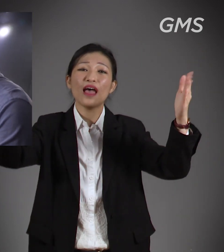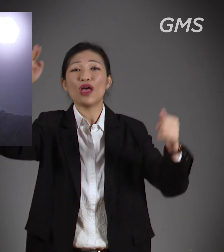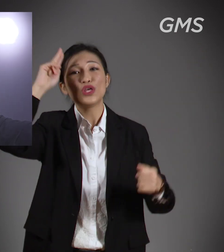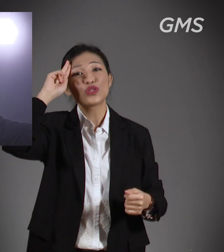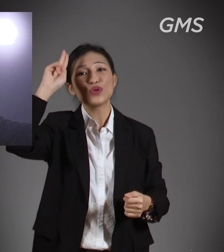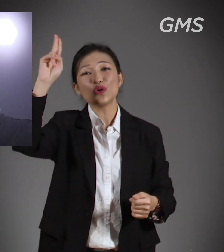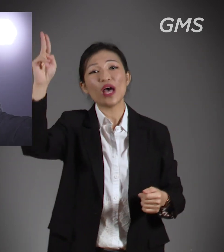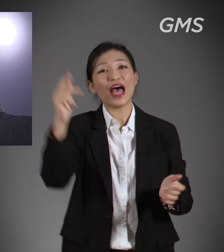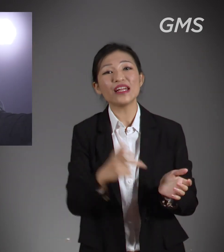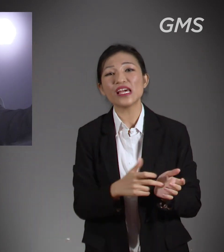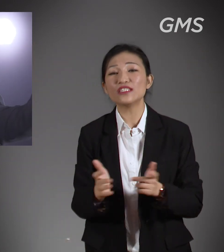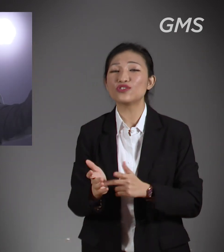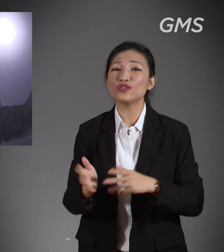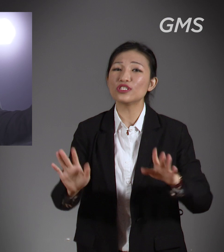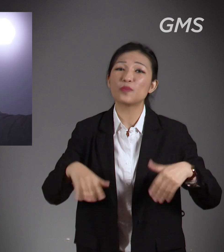Kami